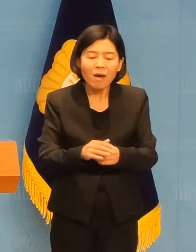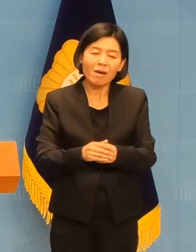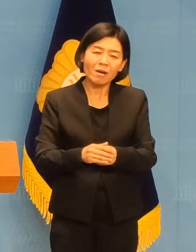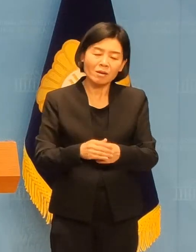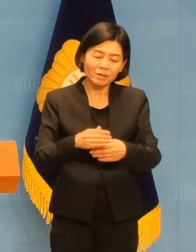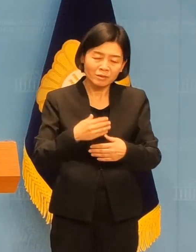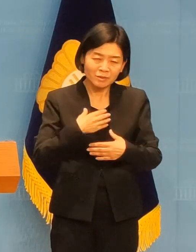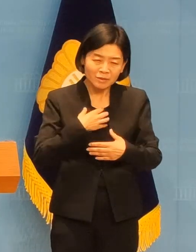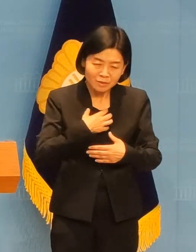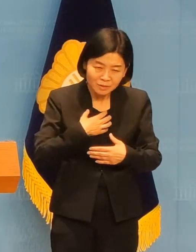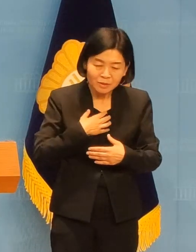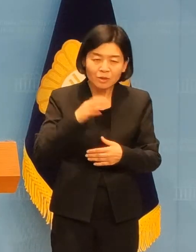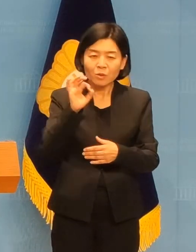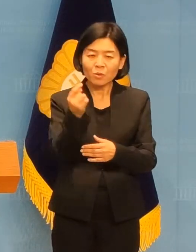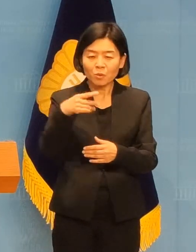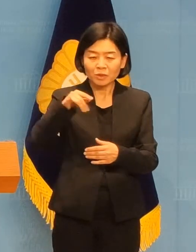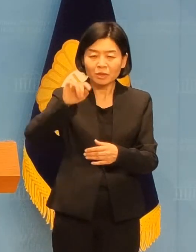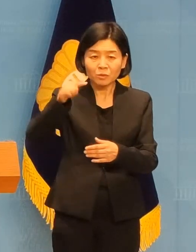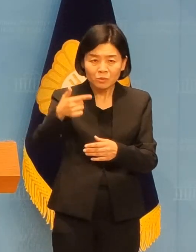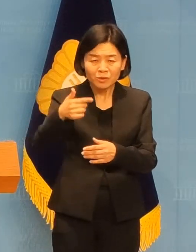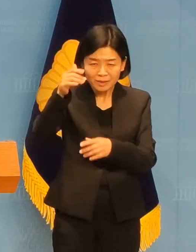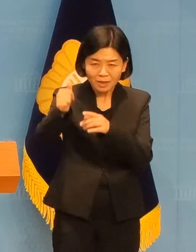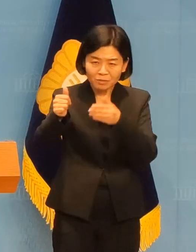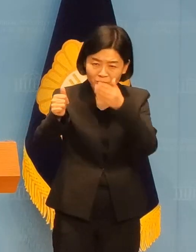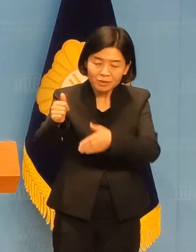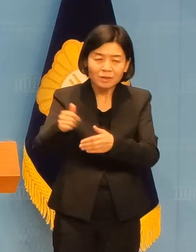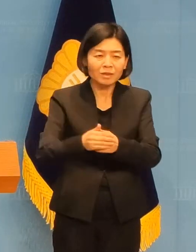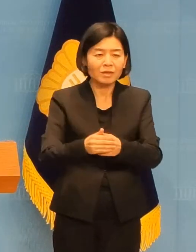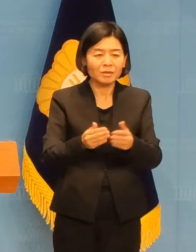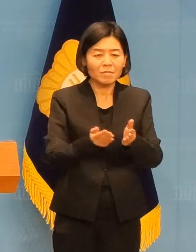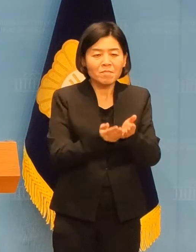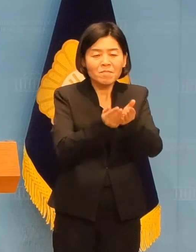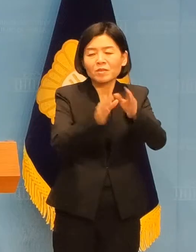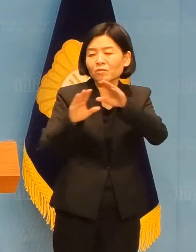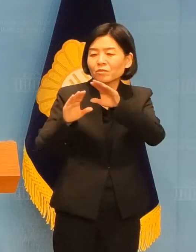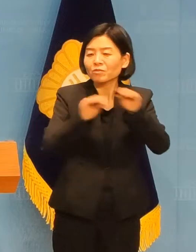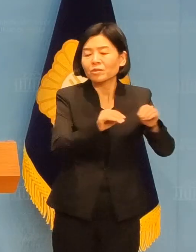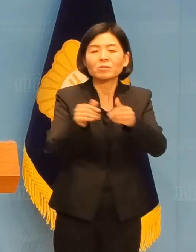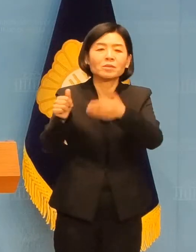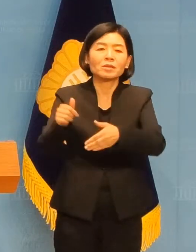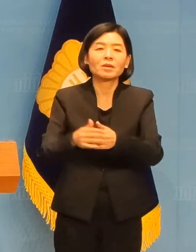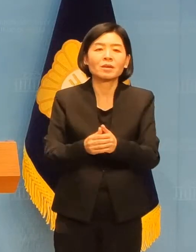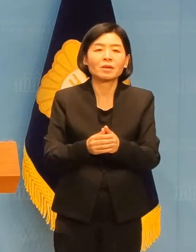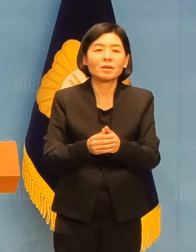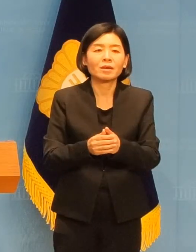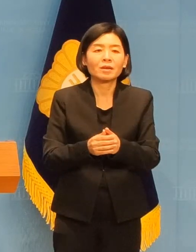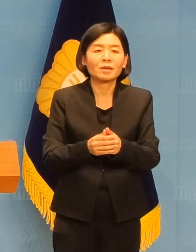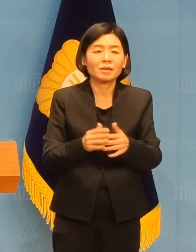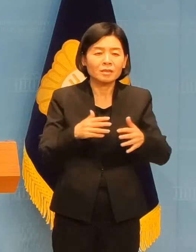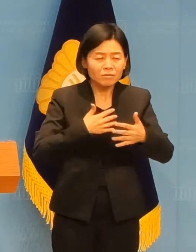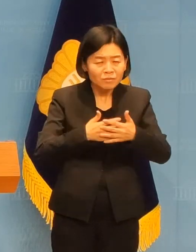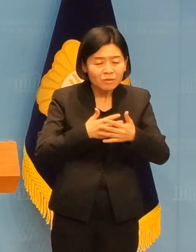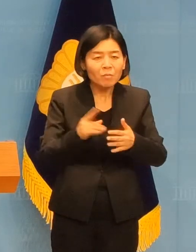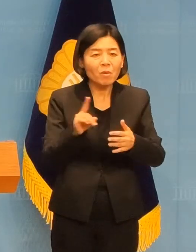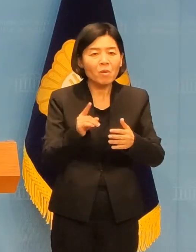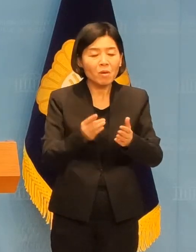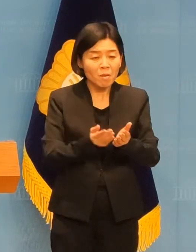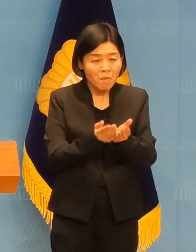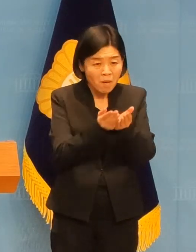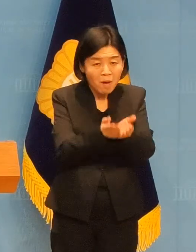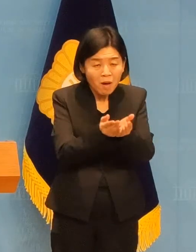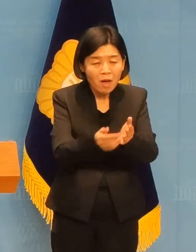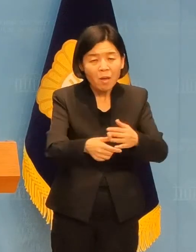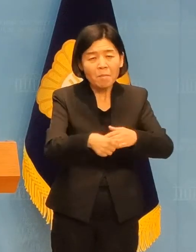중단하십시오. 잦은 고장과 안전관리 부실로 시민 불안을 키우는 한강버스 문제가 또다시